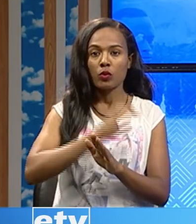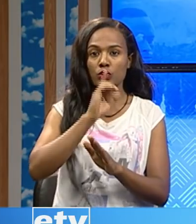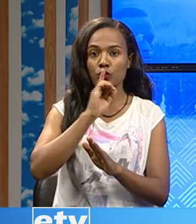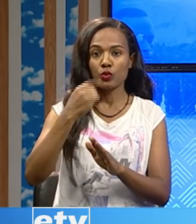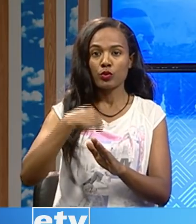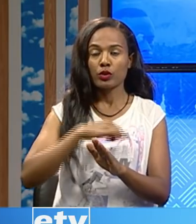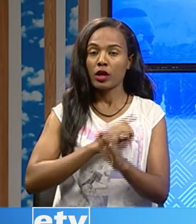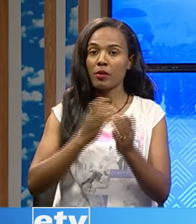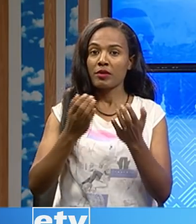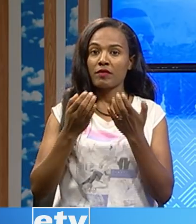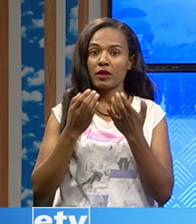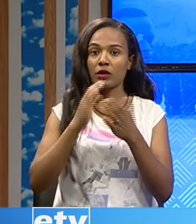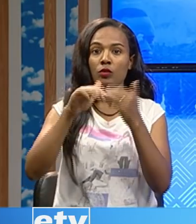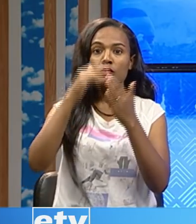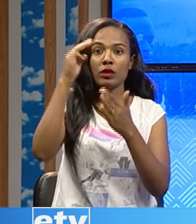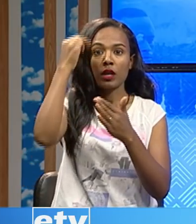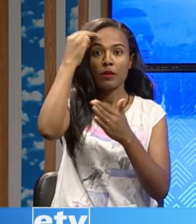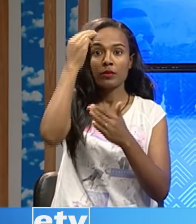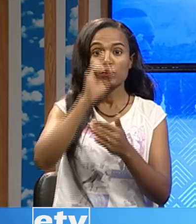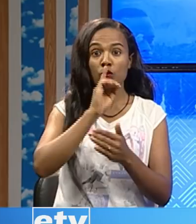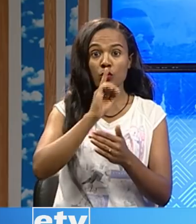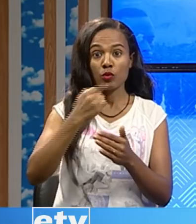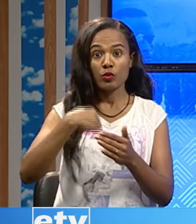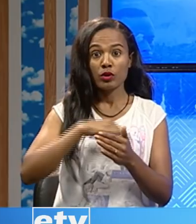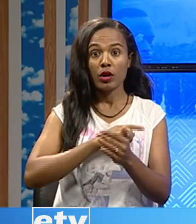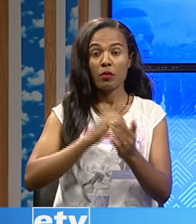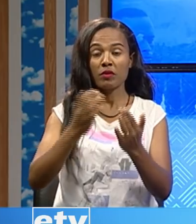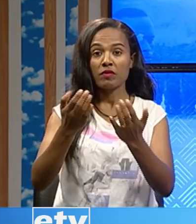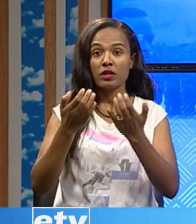የምንፈልገው ጠቅላይ ሚኒስትሩን ነው፣ እኛ የምንፈልገው